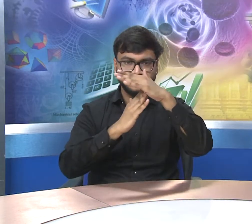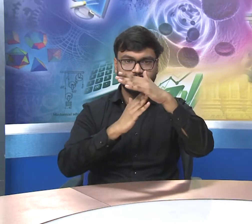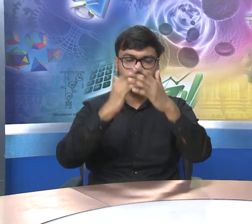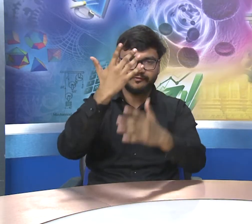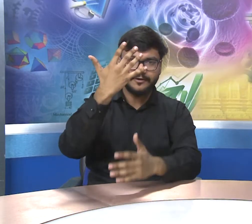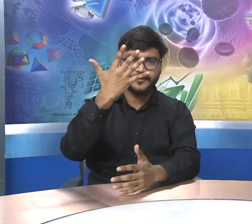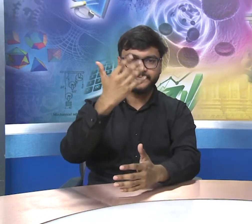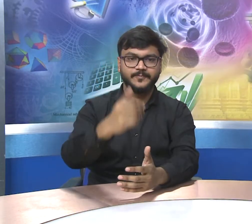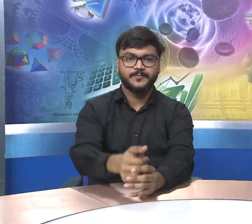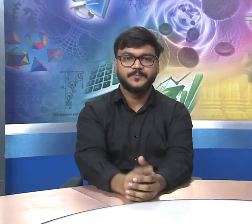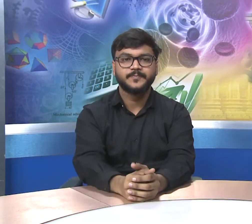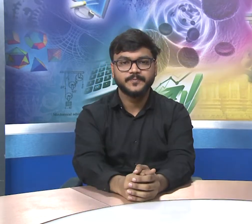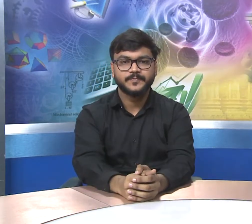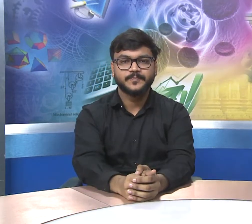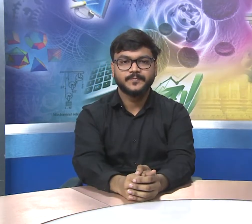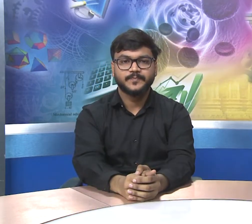Let's take a short break.